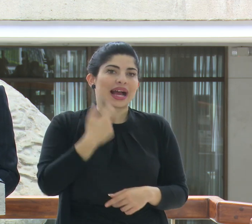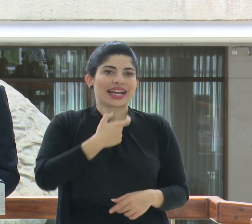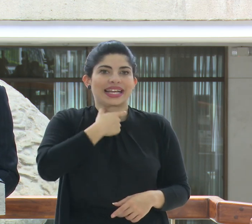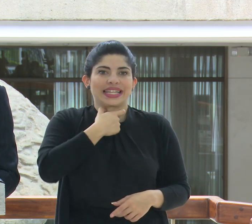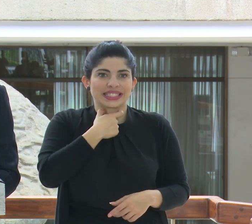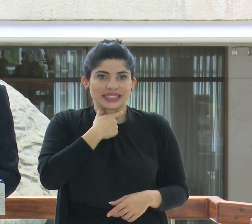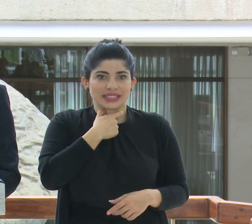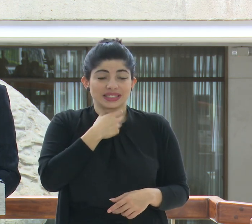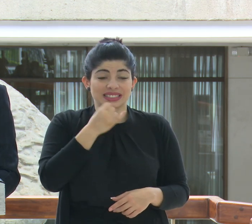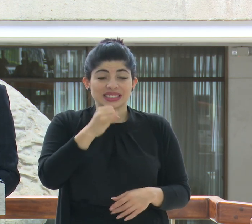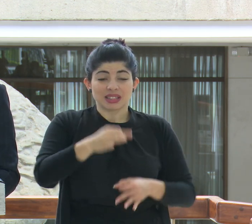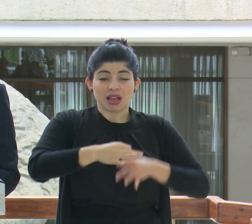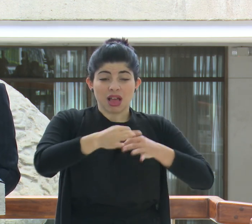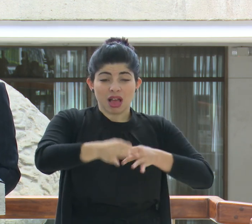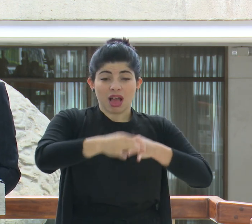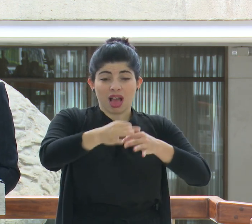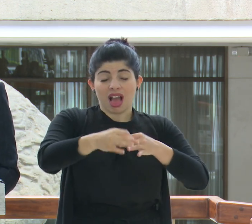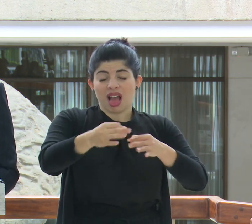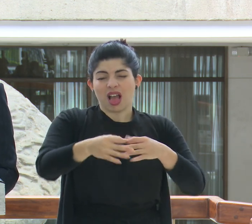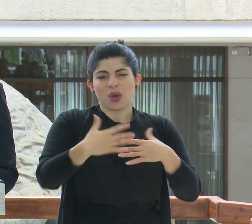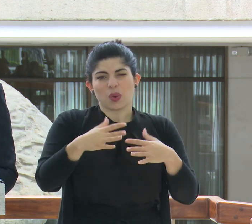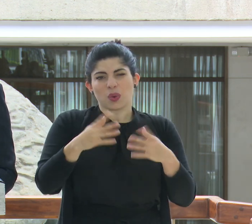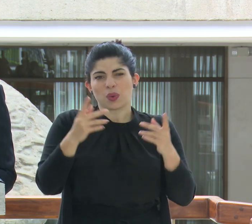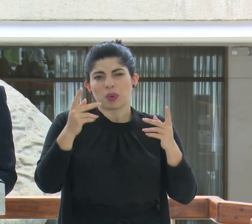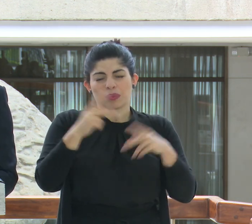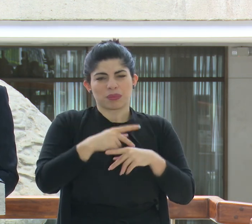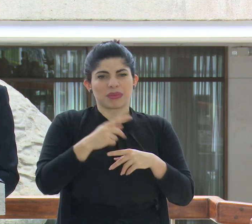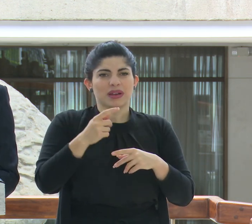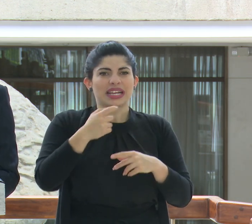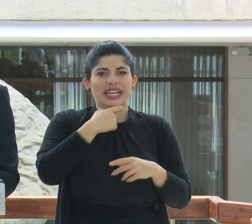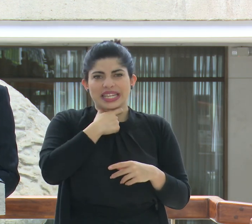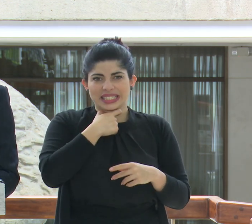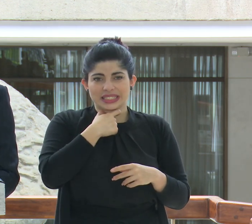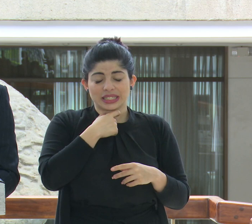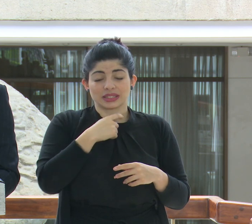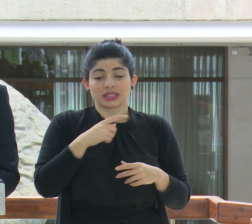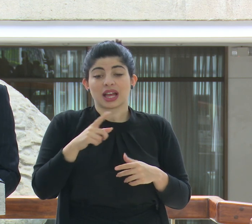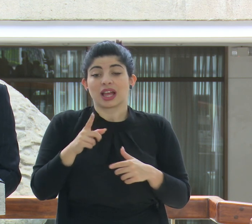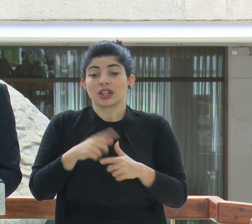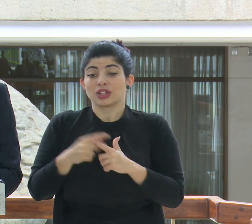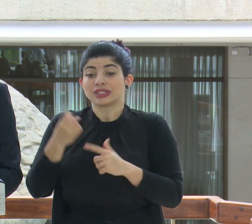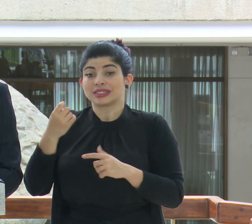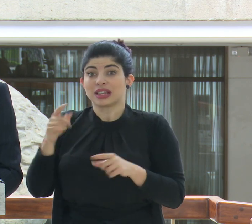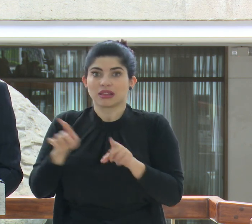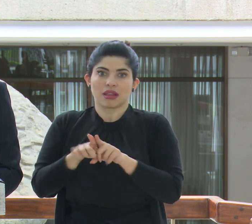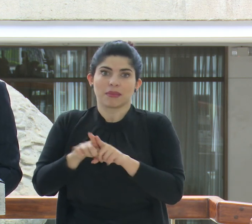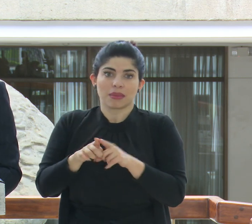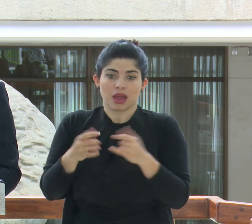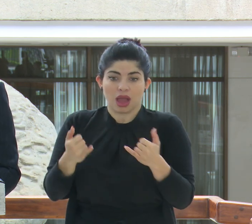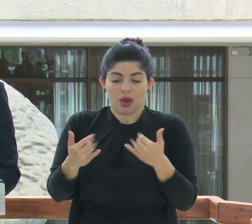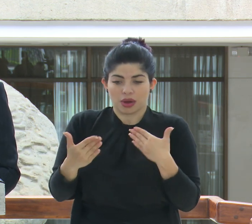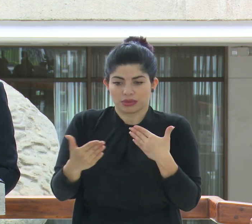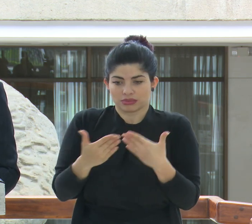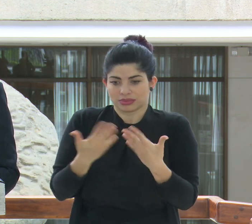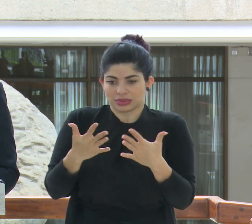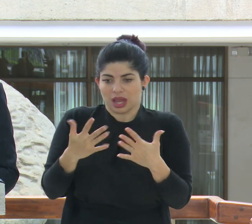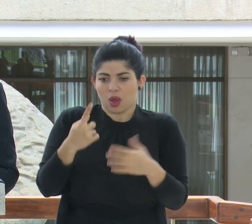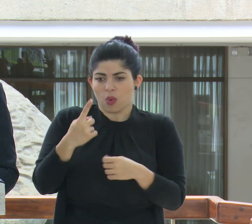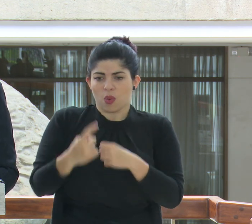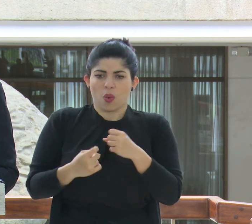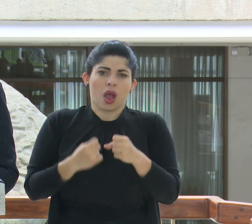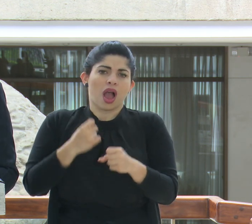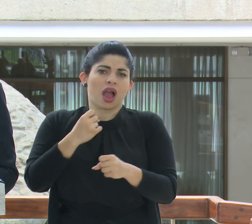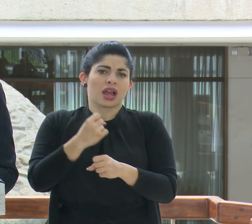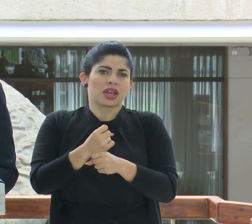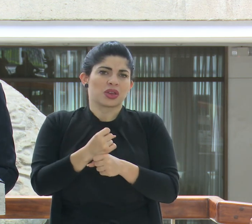postergado, prorrogado. E incluso, acercándonos a año y un